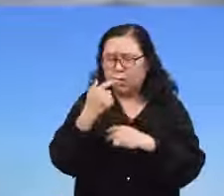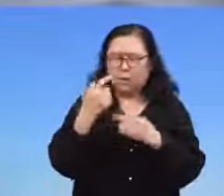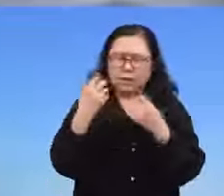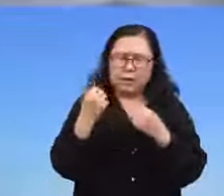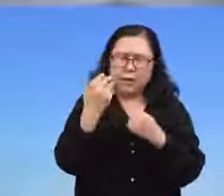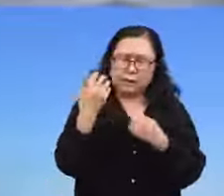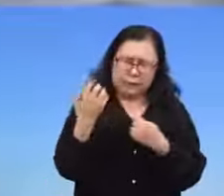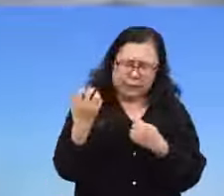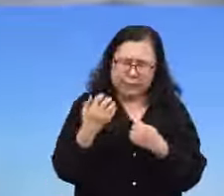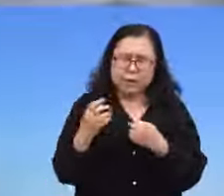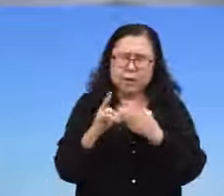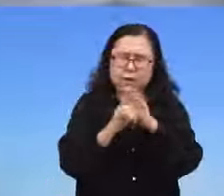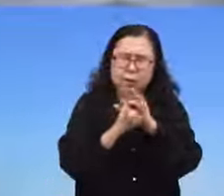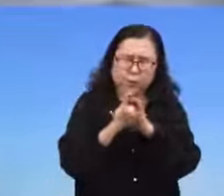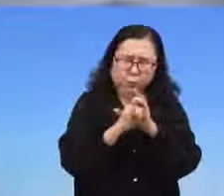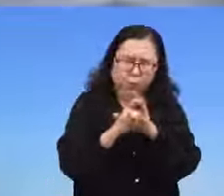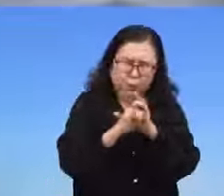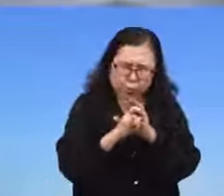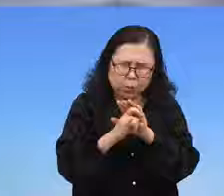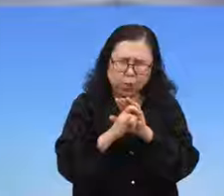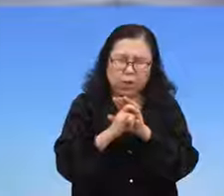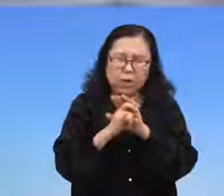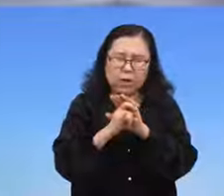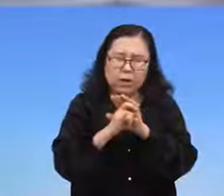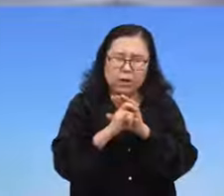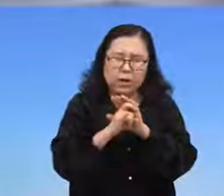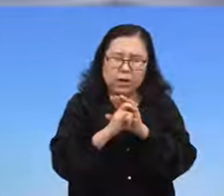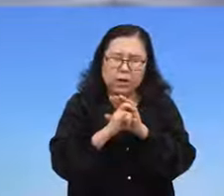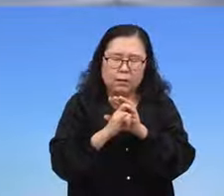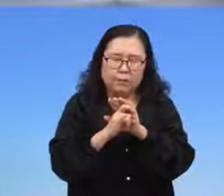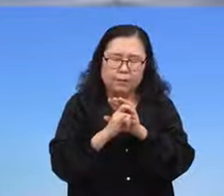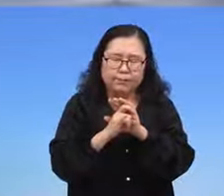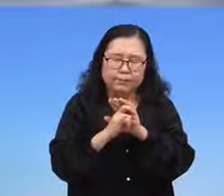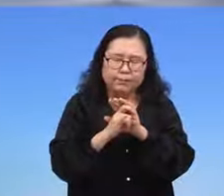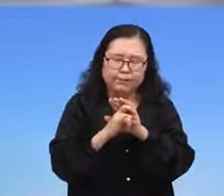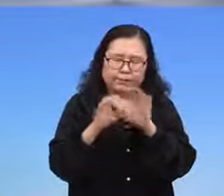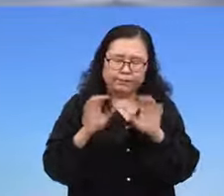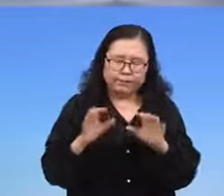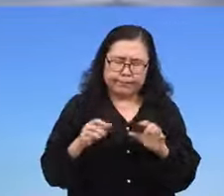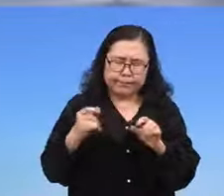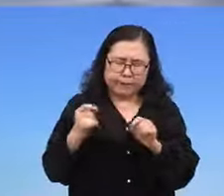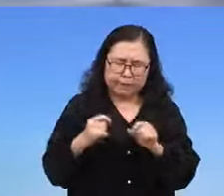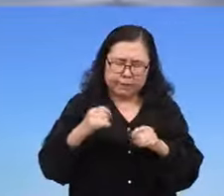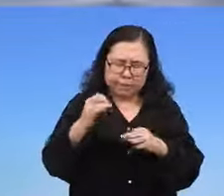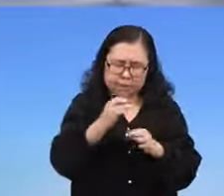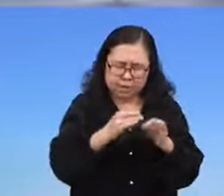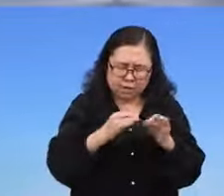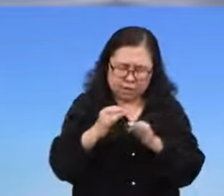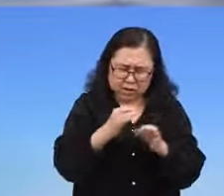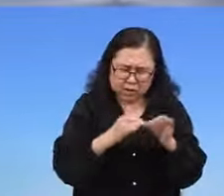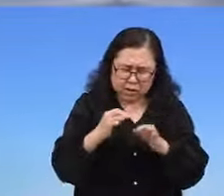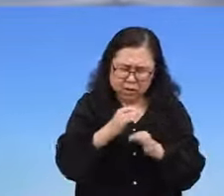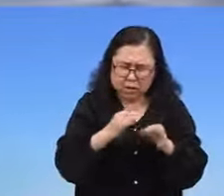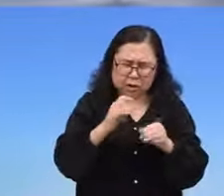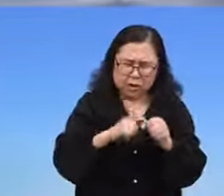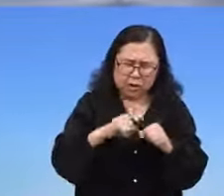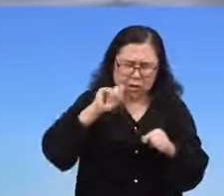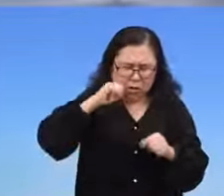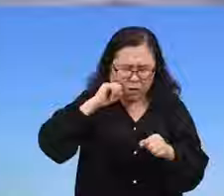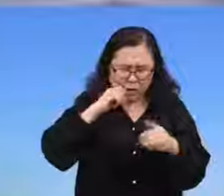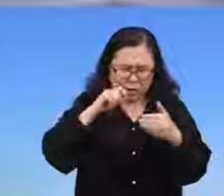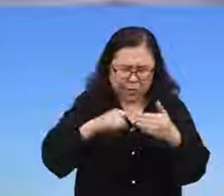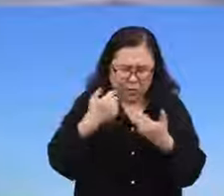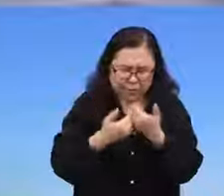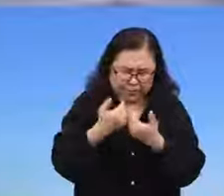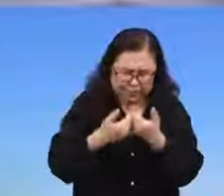많이 아팠습니다. 코로나19라고 하는 그 현실 앞에 경제적으로 이런저런 어려움